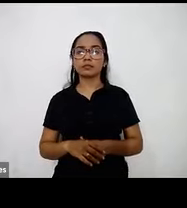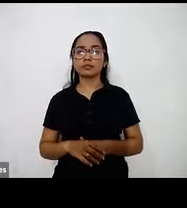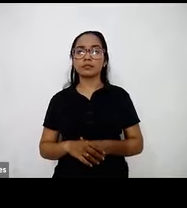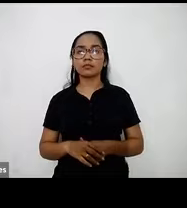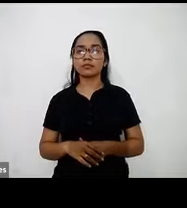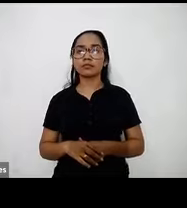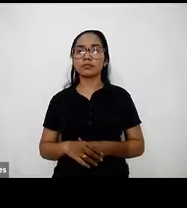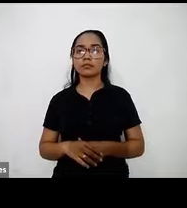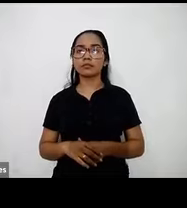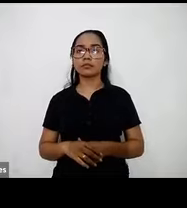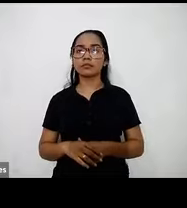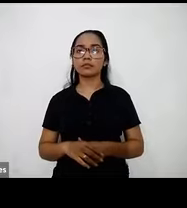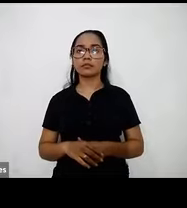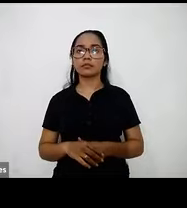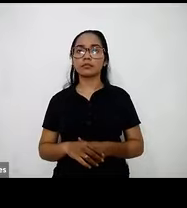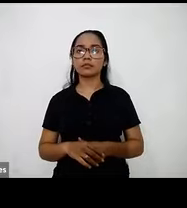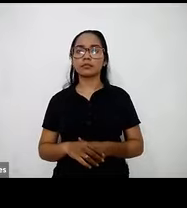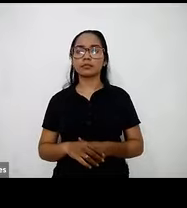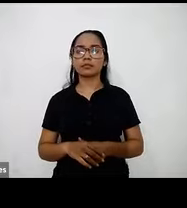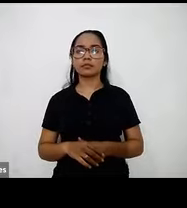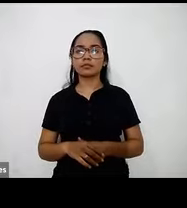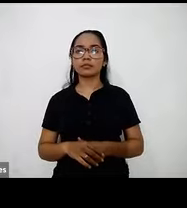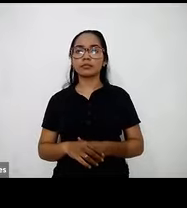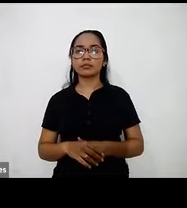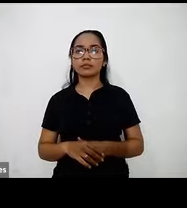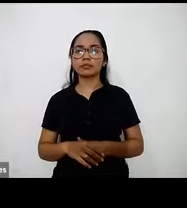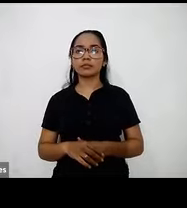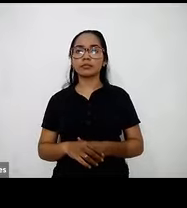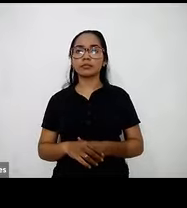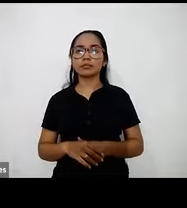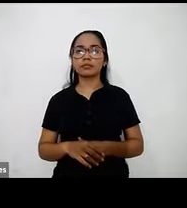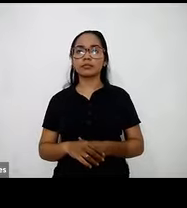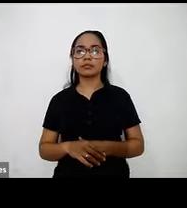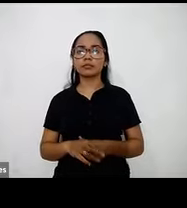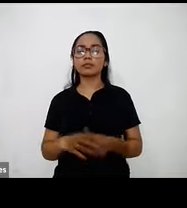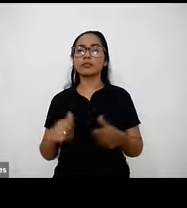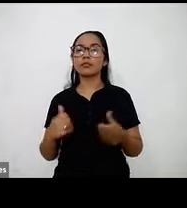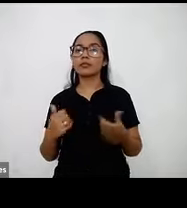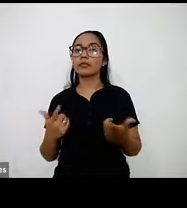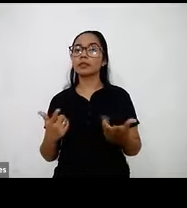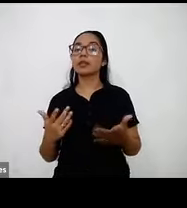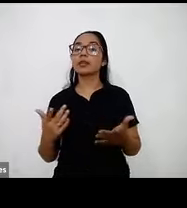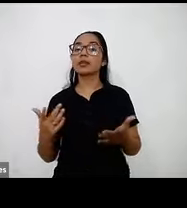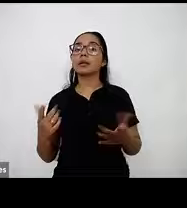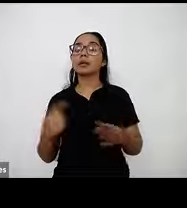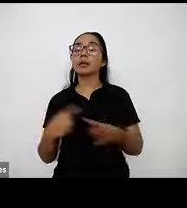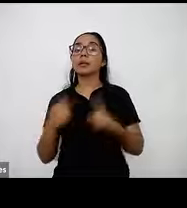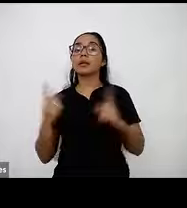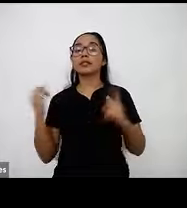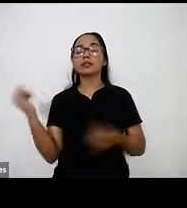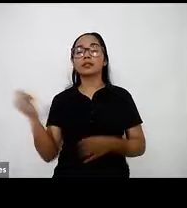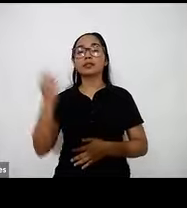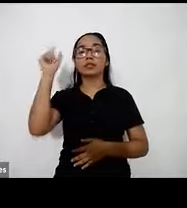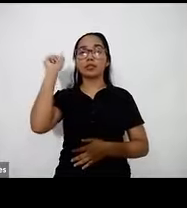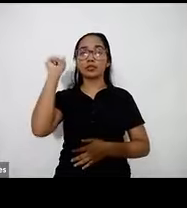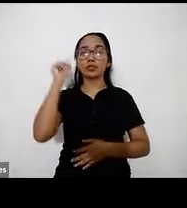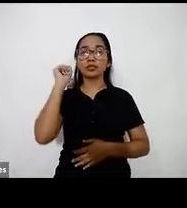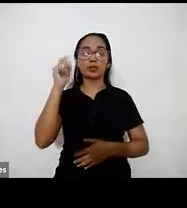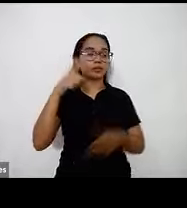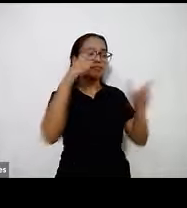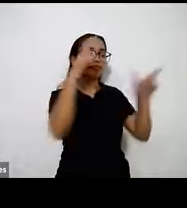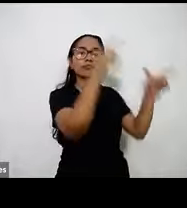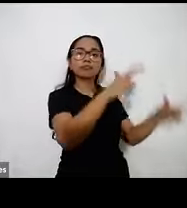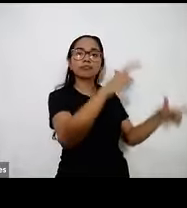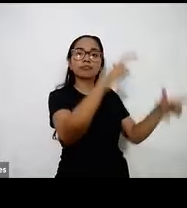também de serviços que possam existir nos seus territórios, como centros de convivência de arte e cultura, fortalecimento também